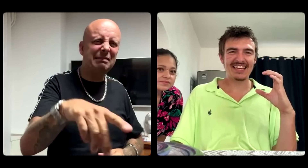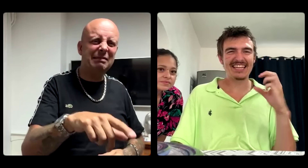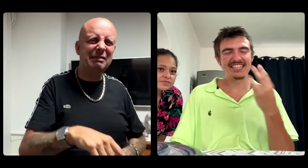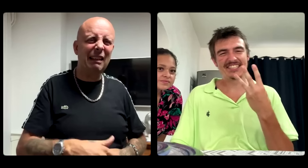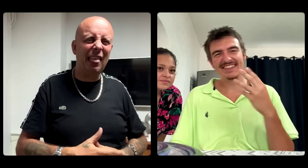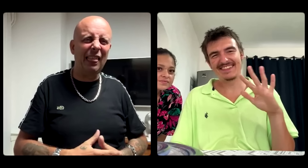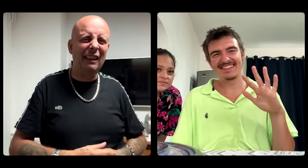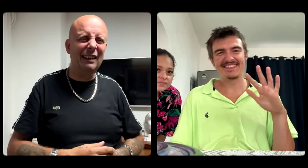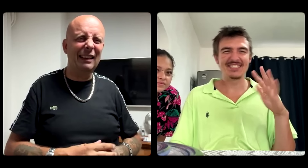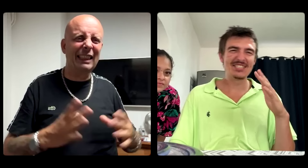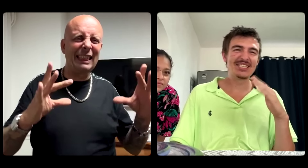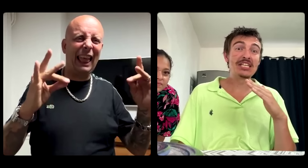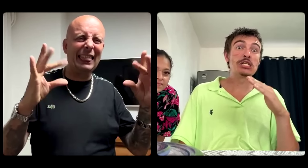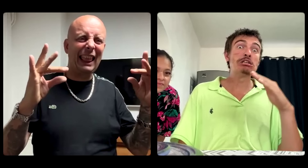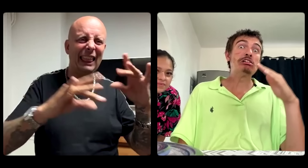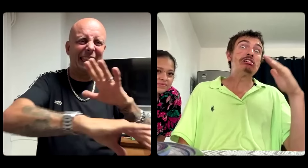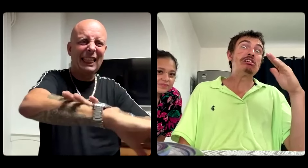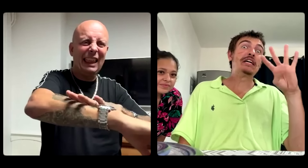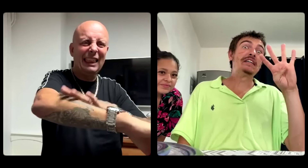Denk van mezelf.